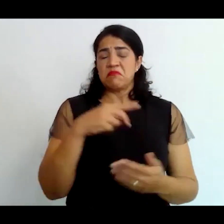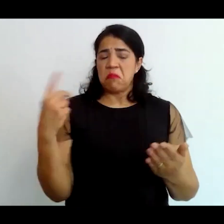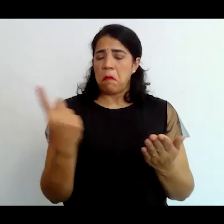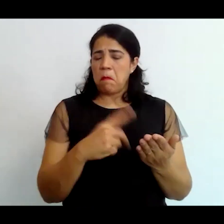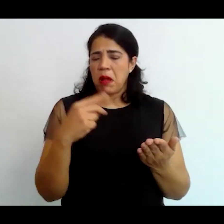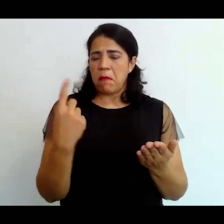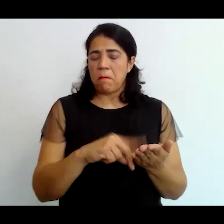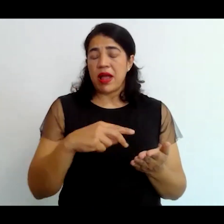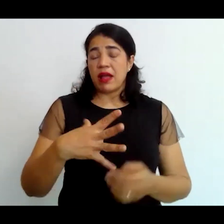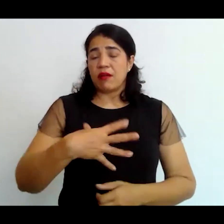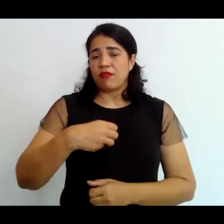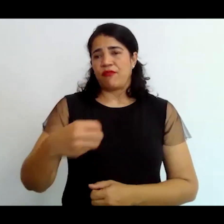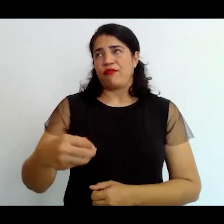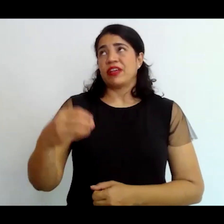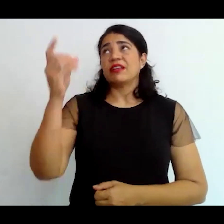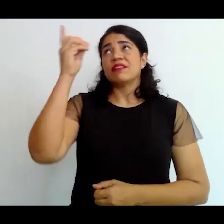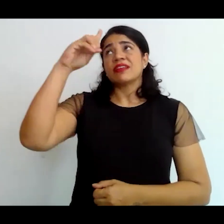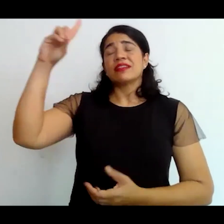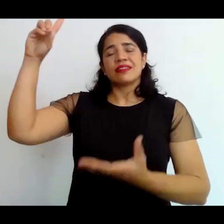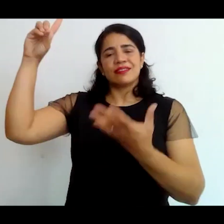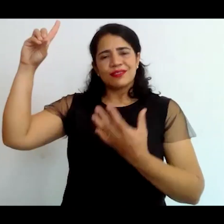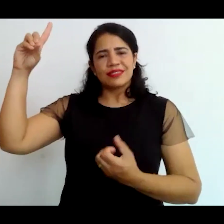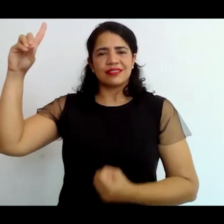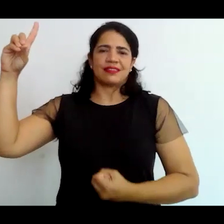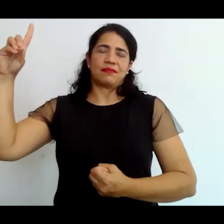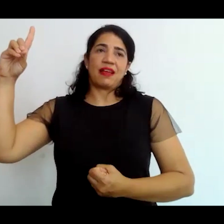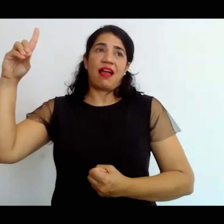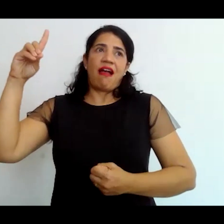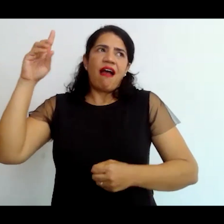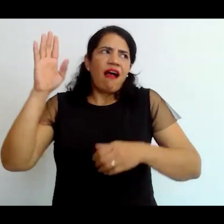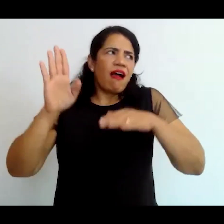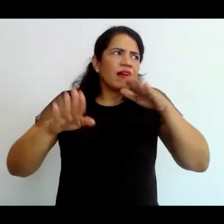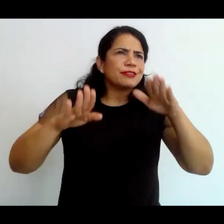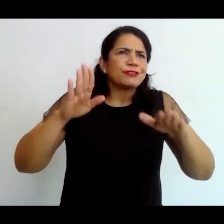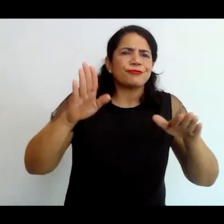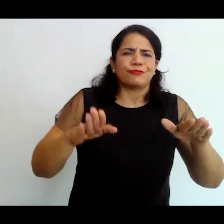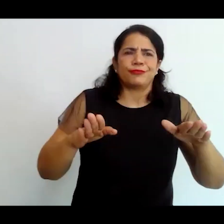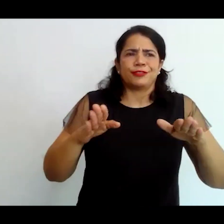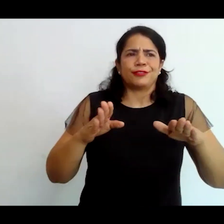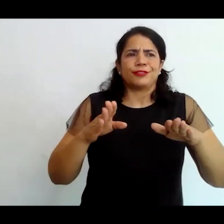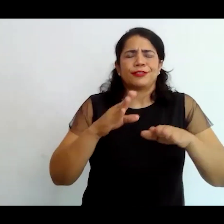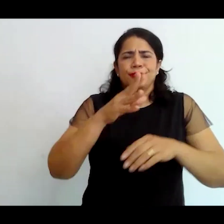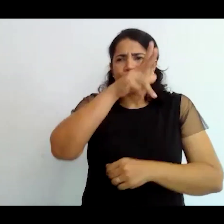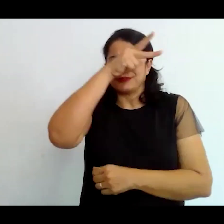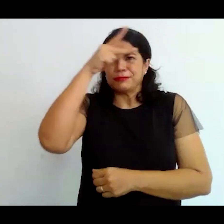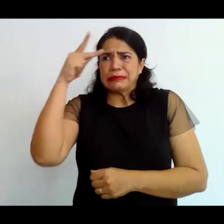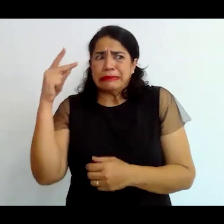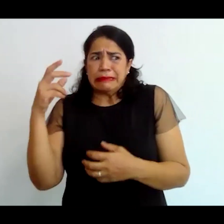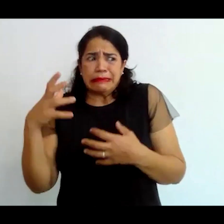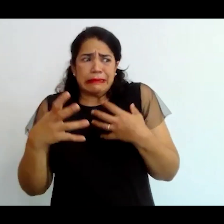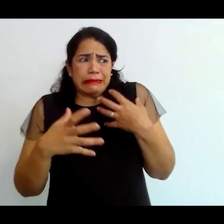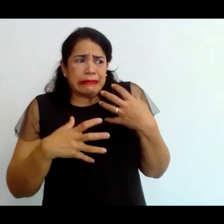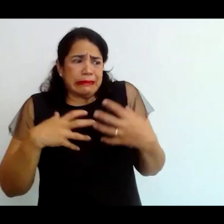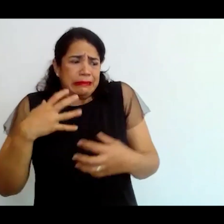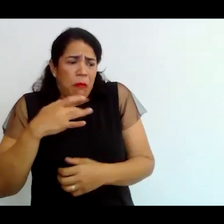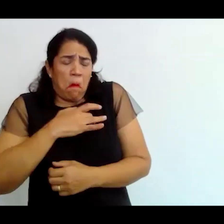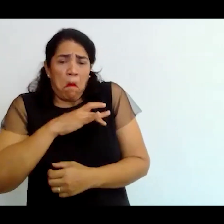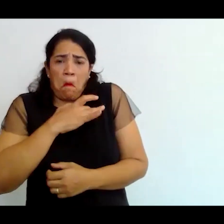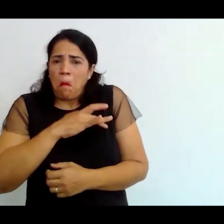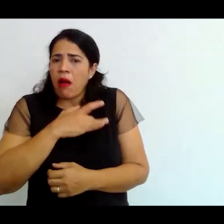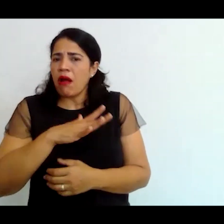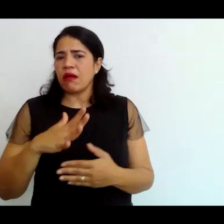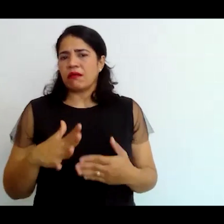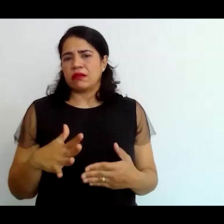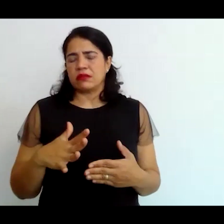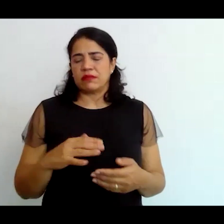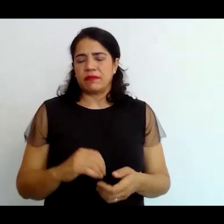hoje fica todo mundo arrepiado, fala em açoitar, né? E na disciplina que perseverais, Deus